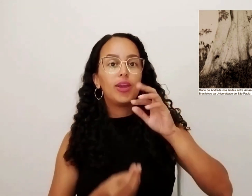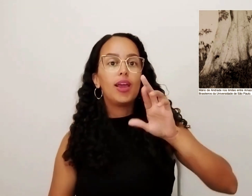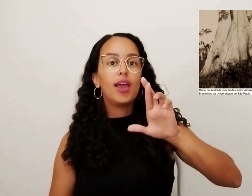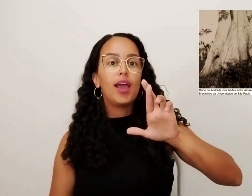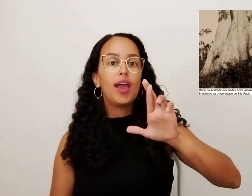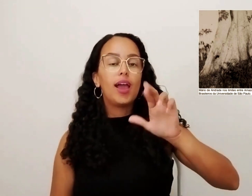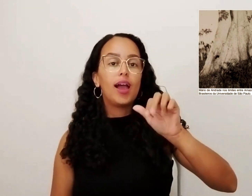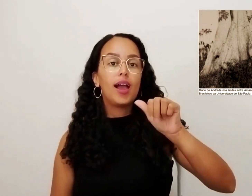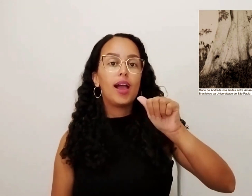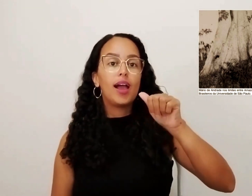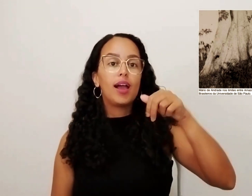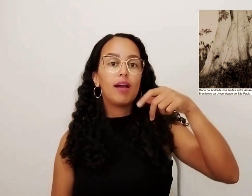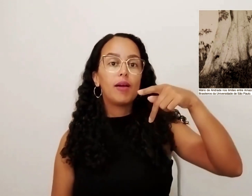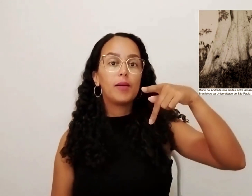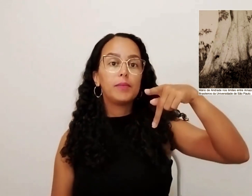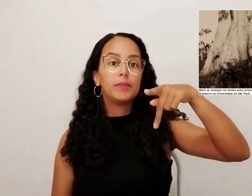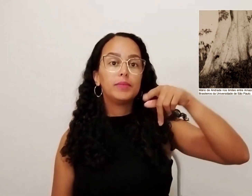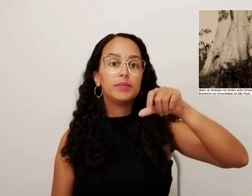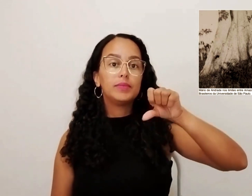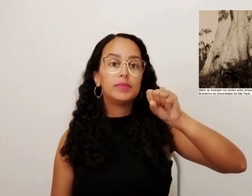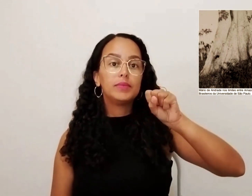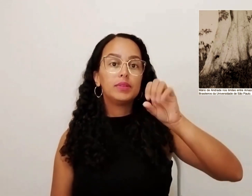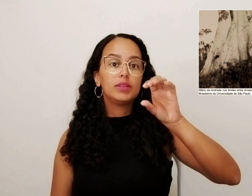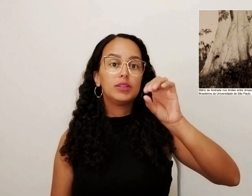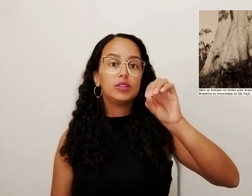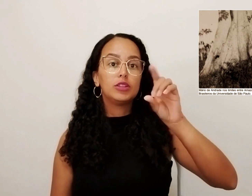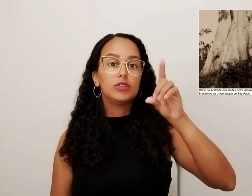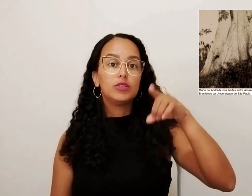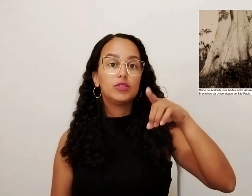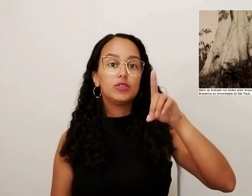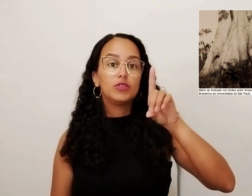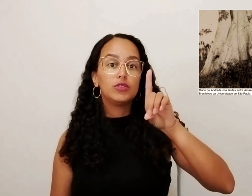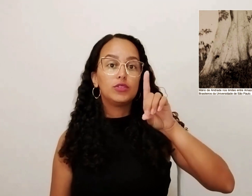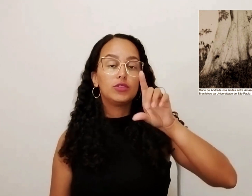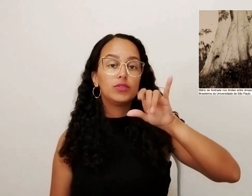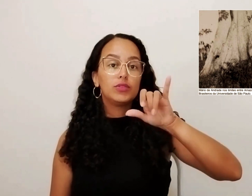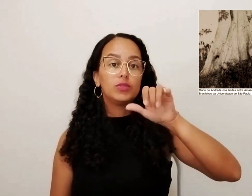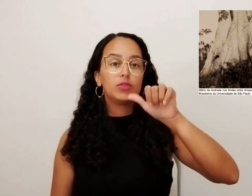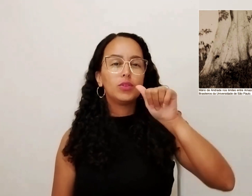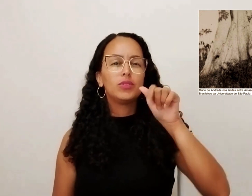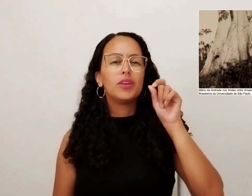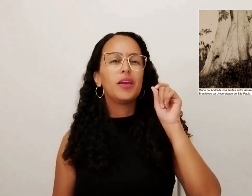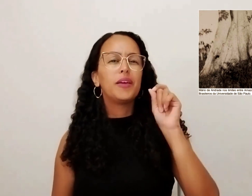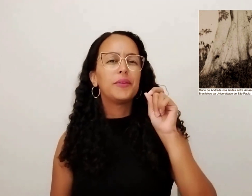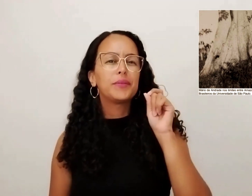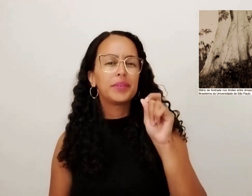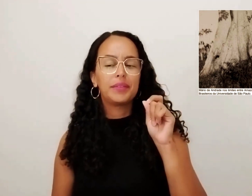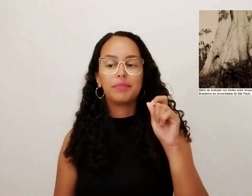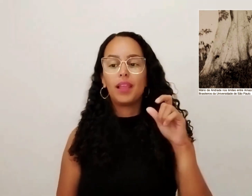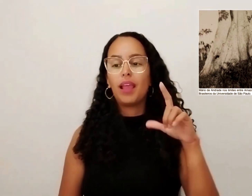uma colagem das lendas, mitos, tradições,